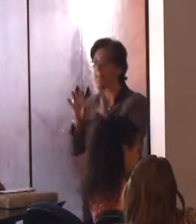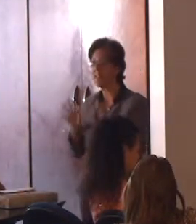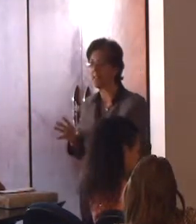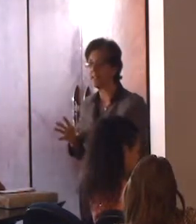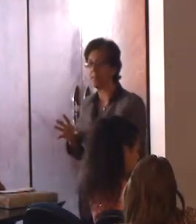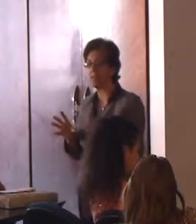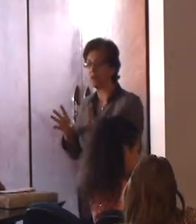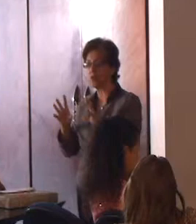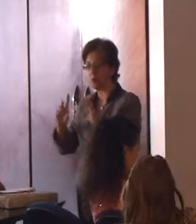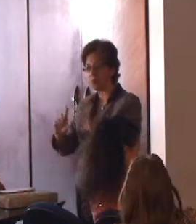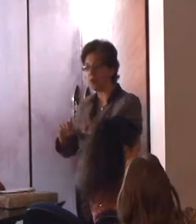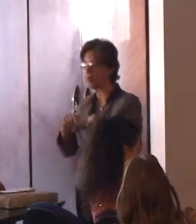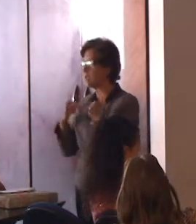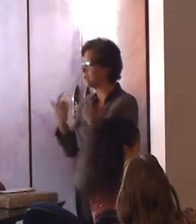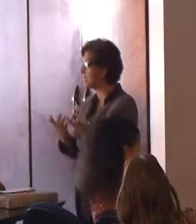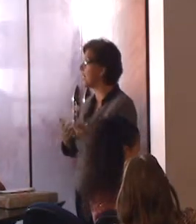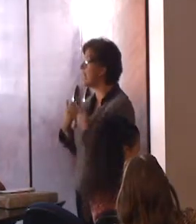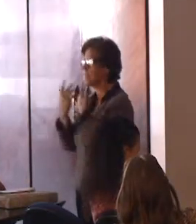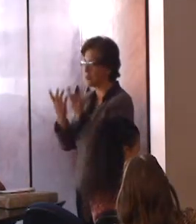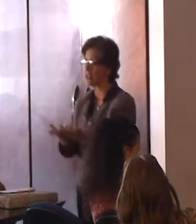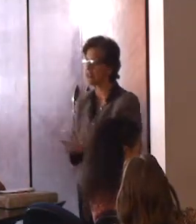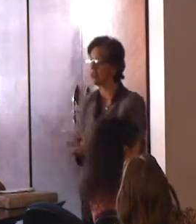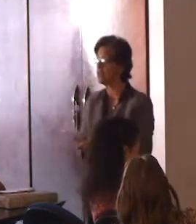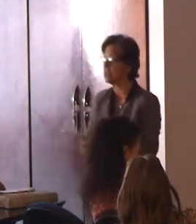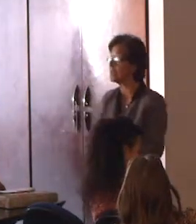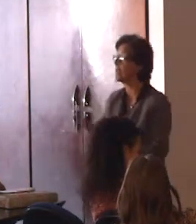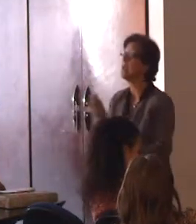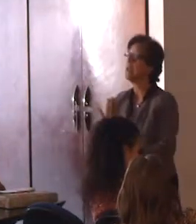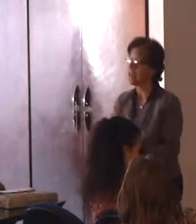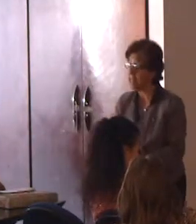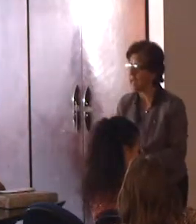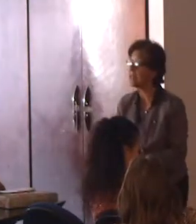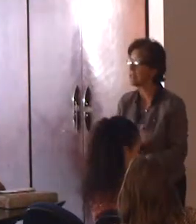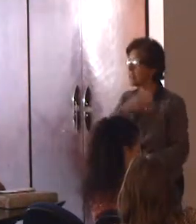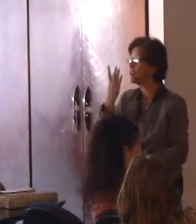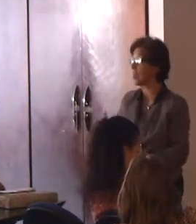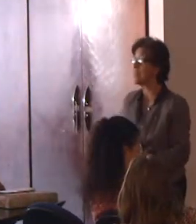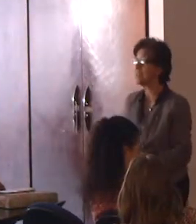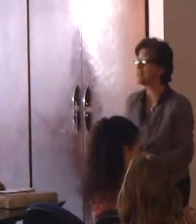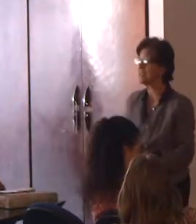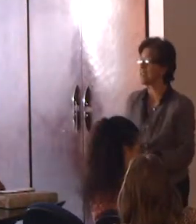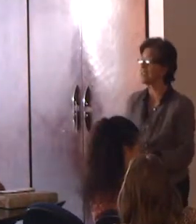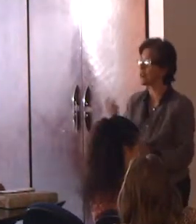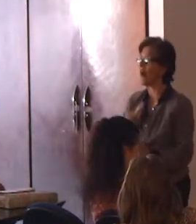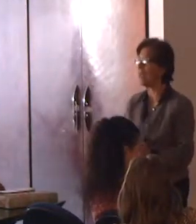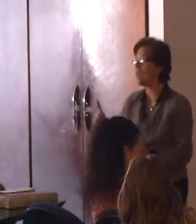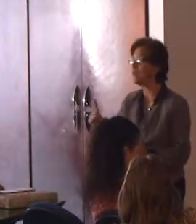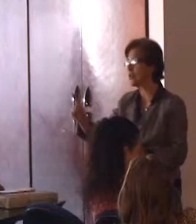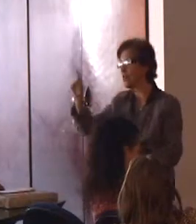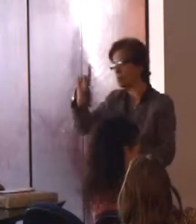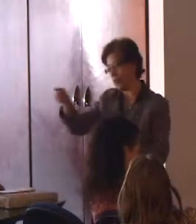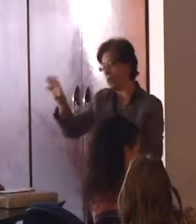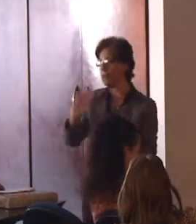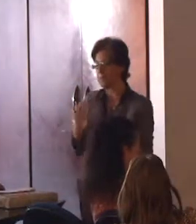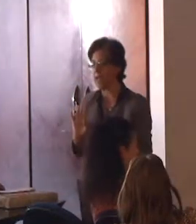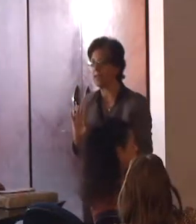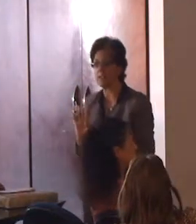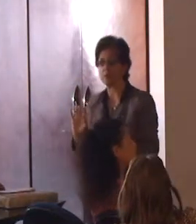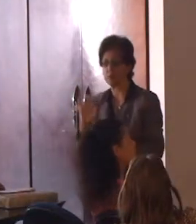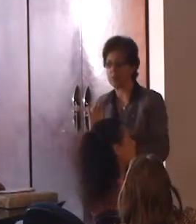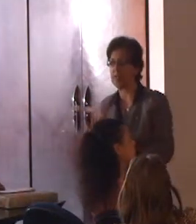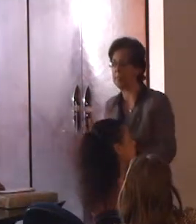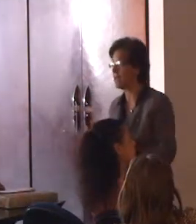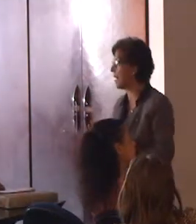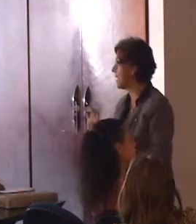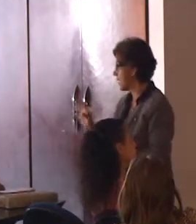inclusiva exclusiva es un juego bastante peligroso cuando lo correcto sería hablar de educación incluyente, que ya internacionalmente se está diciendo hay un